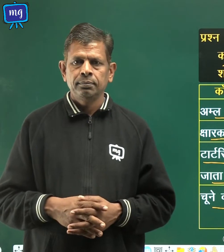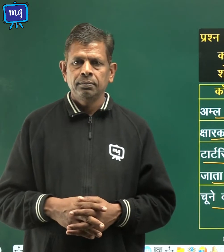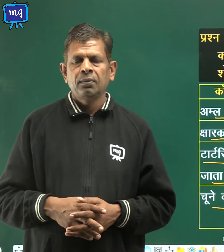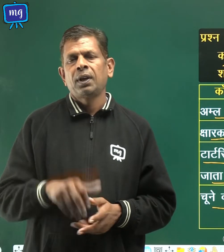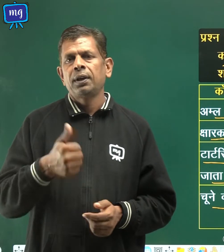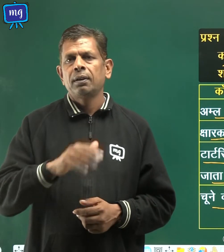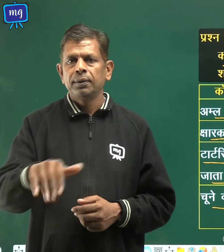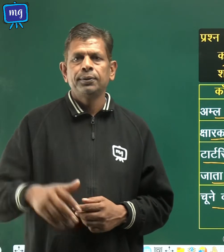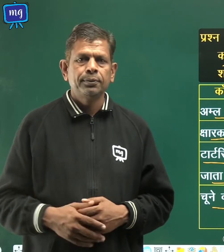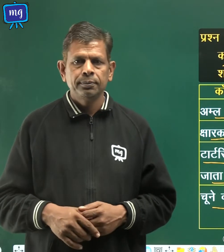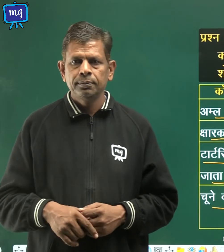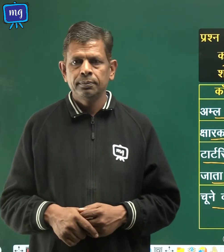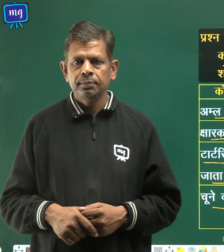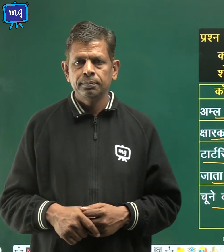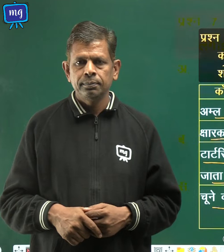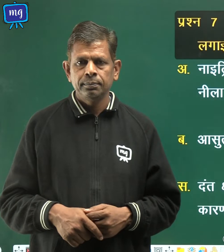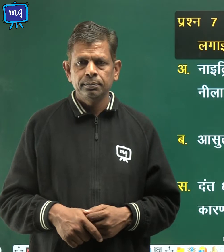ठीक है बच्चों।